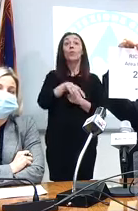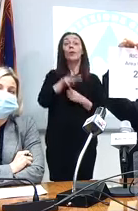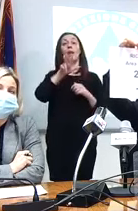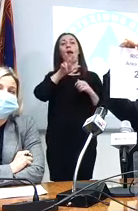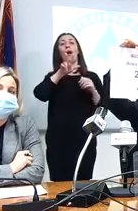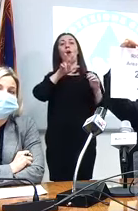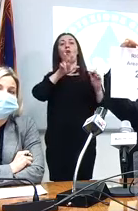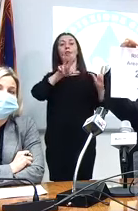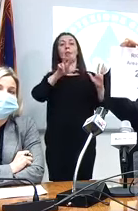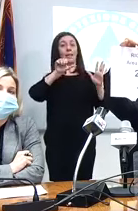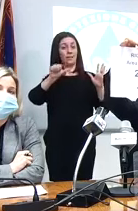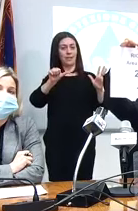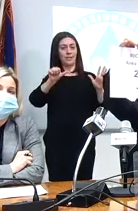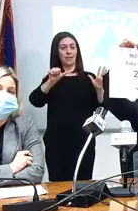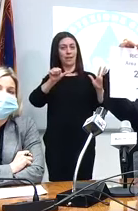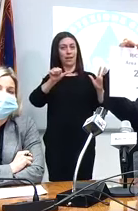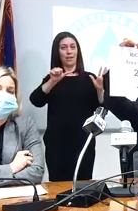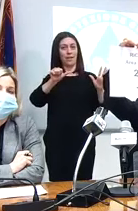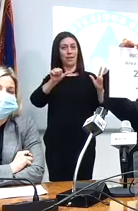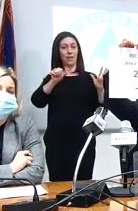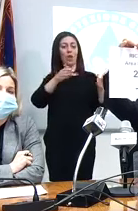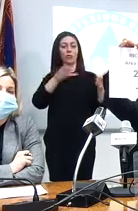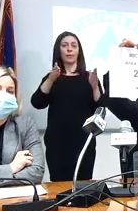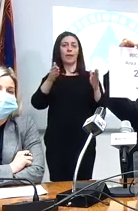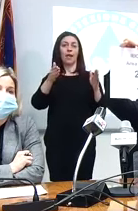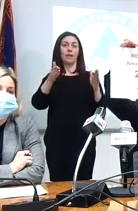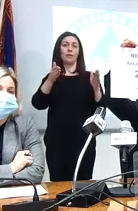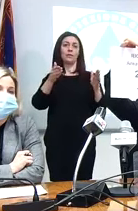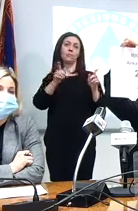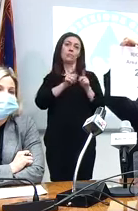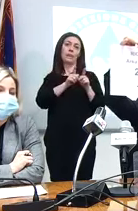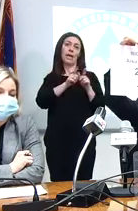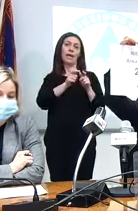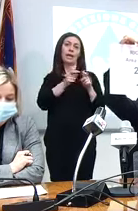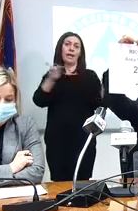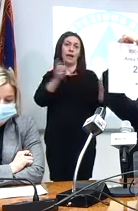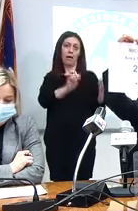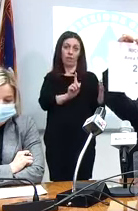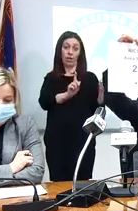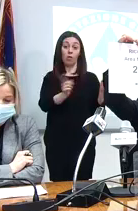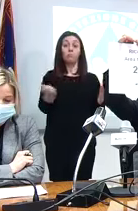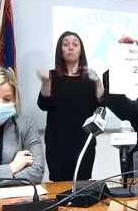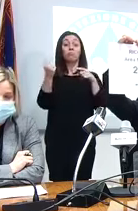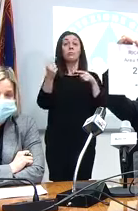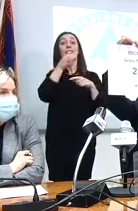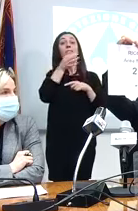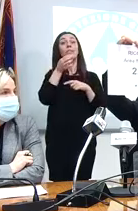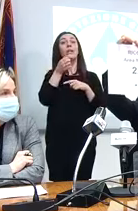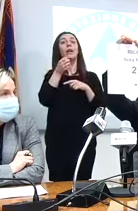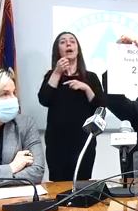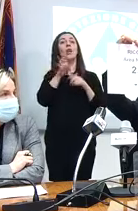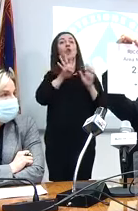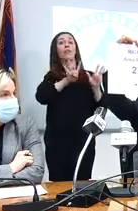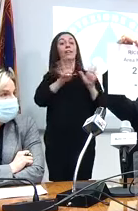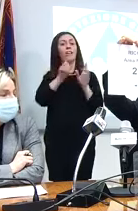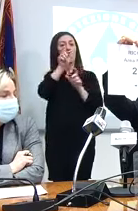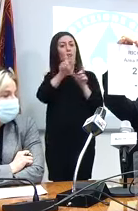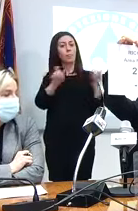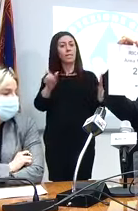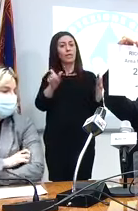2.086 in zona medica, scusatemi, in area medica, in area non critica, meno 99, sono uscite un centinaio di